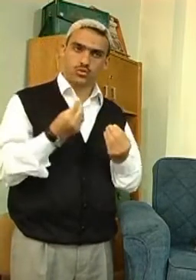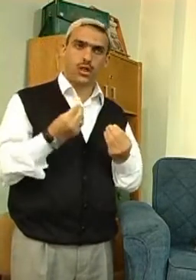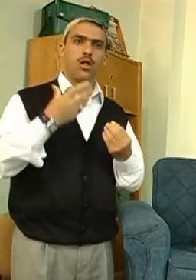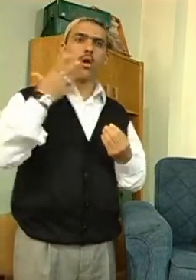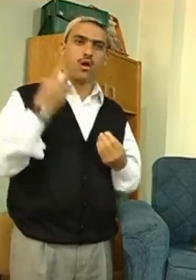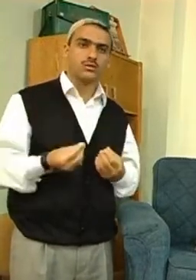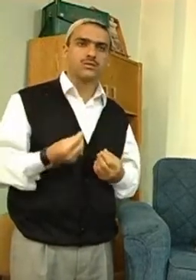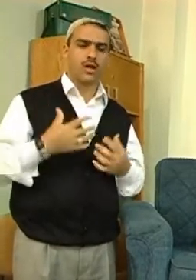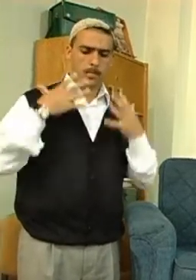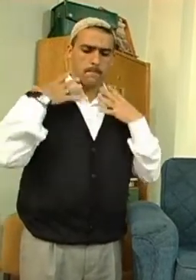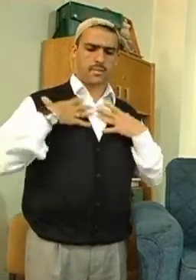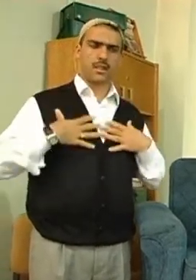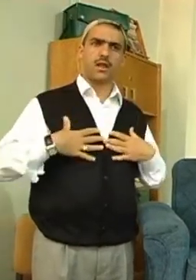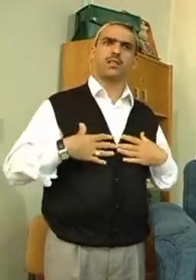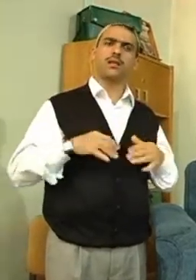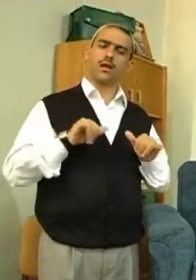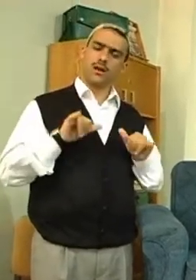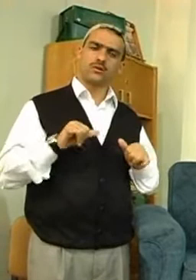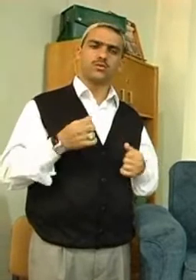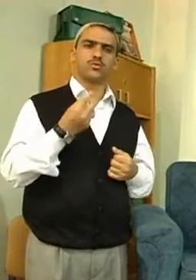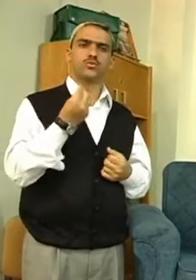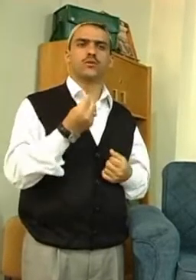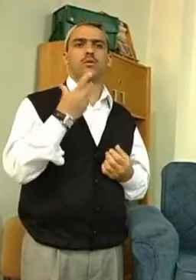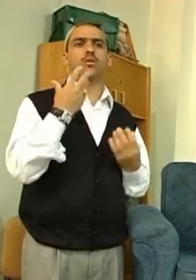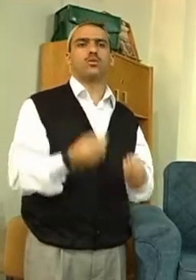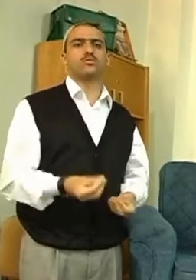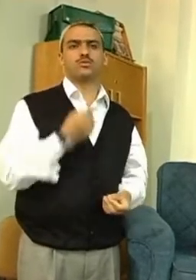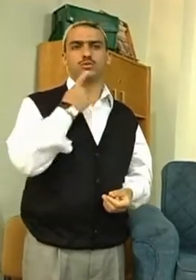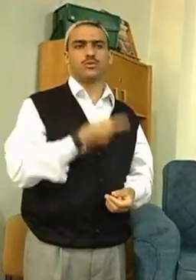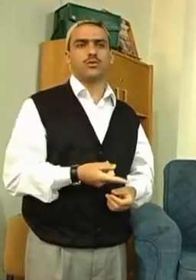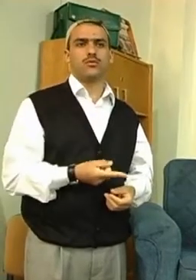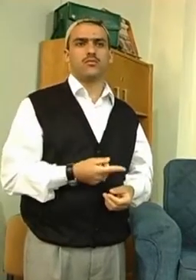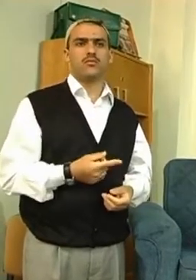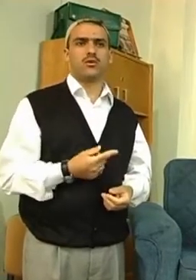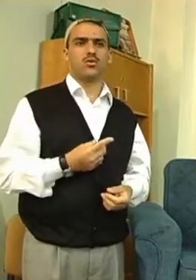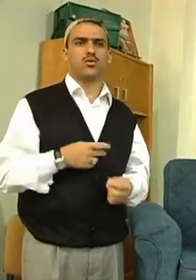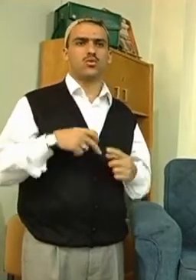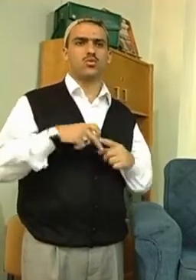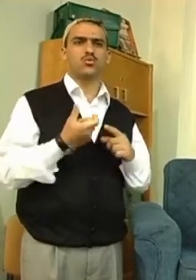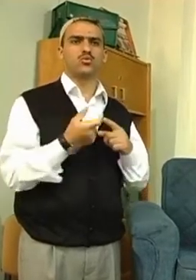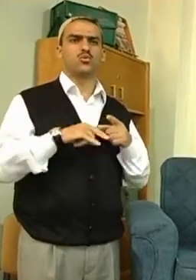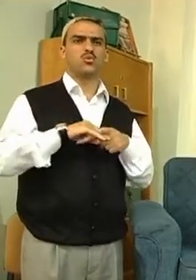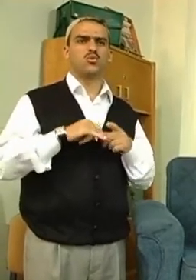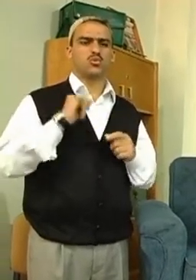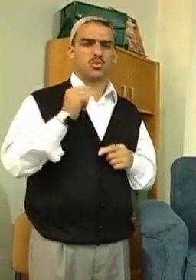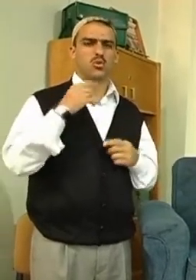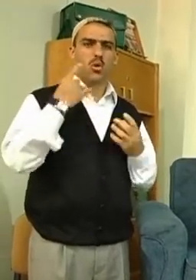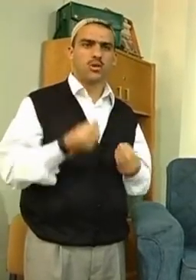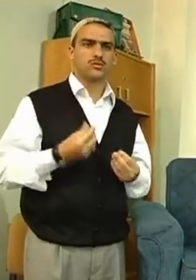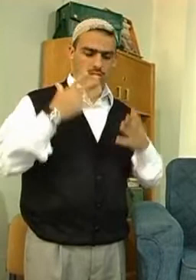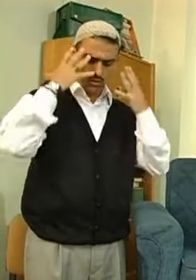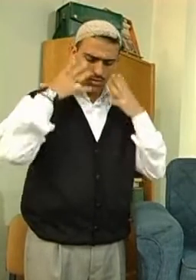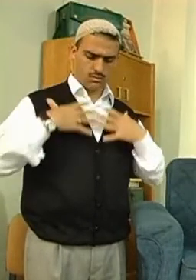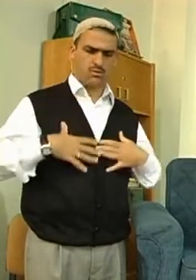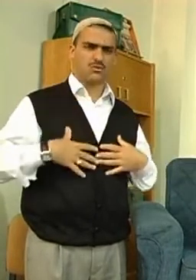Diyelim tavuğa kümes yapılıyor, değil mi? Efendim söyleyeyim, koyuna ağır yapılıyor, insana saray